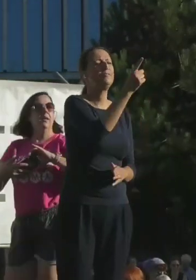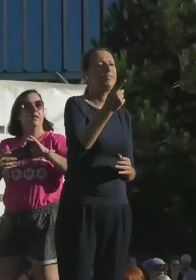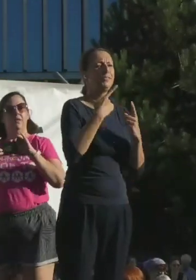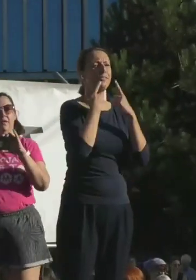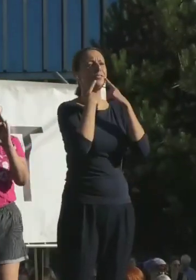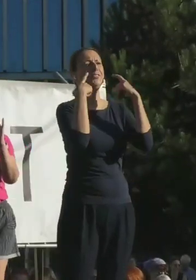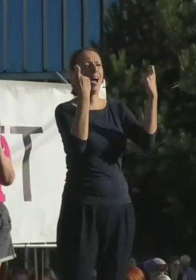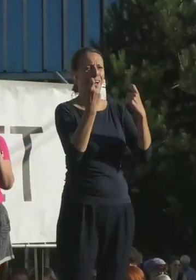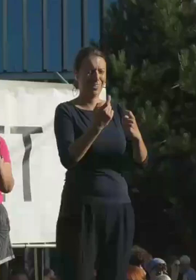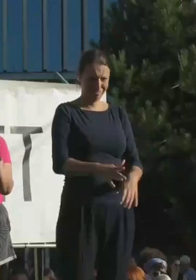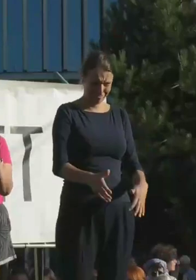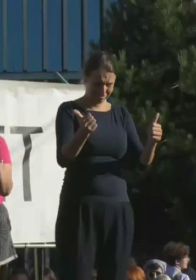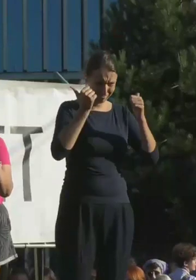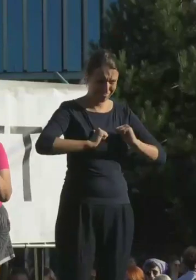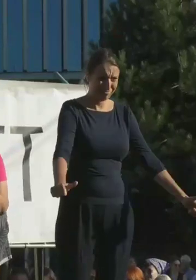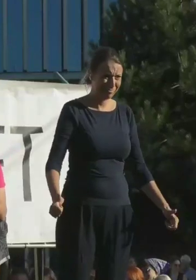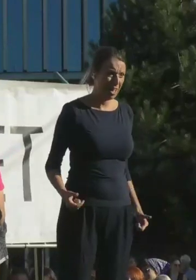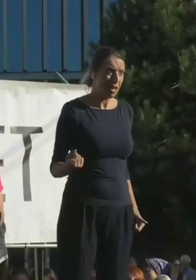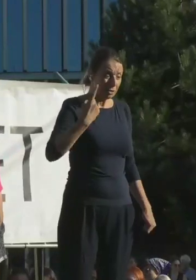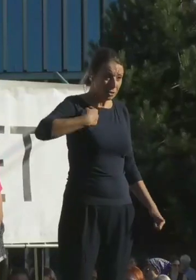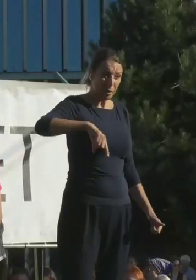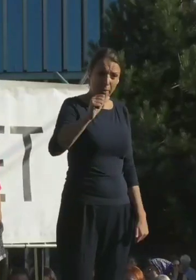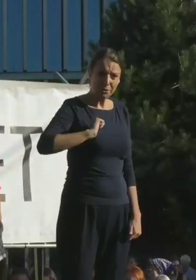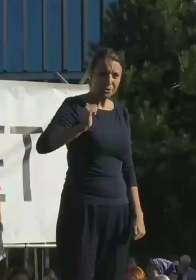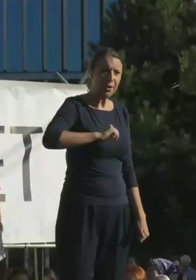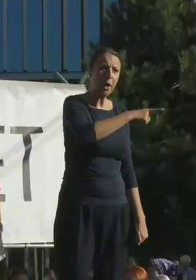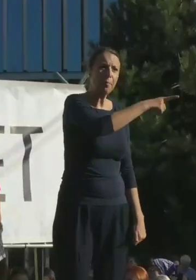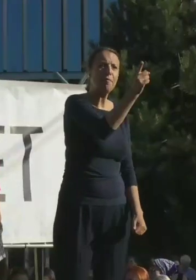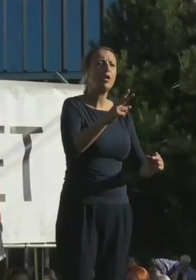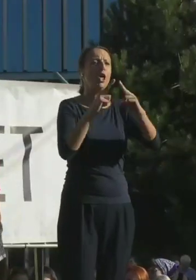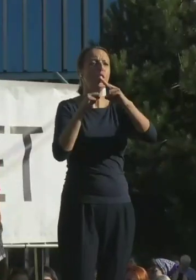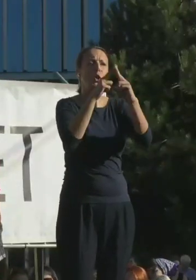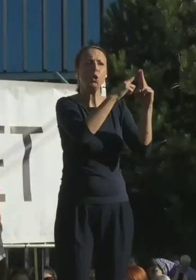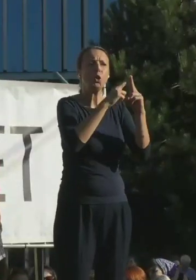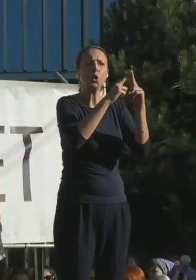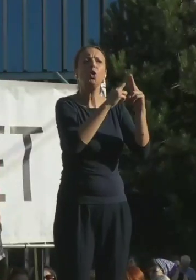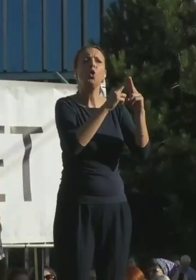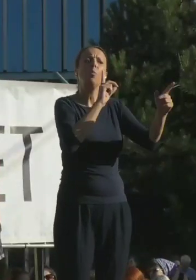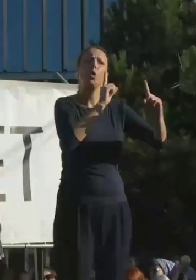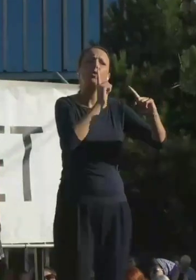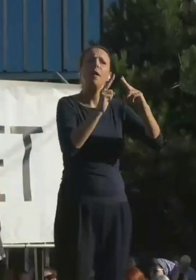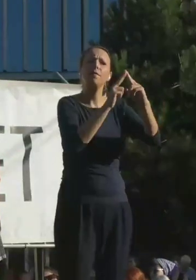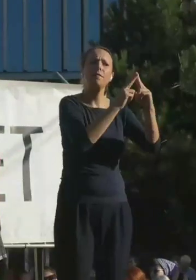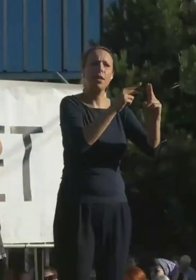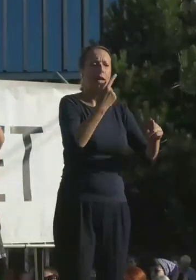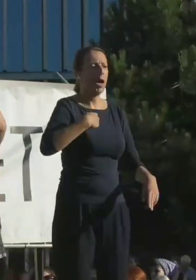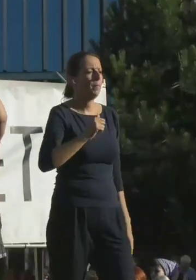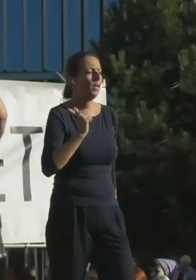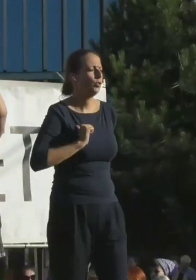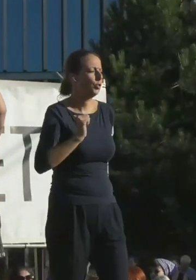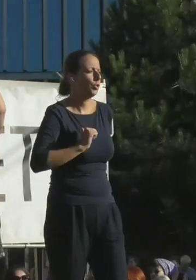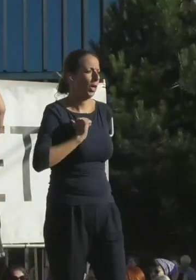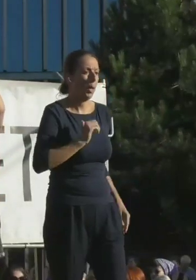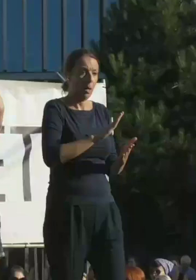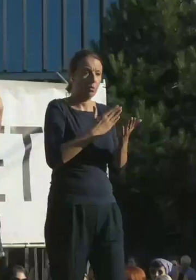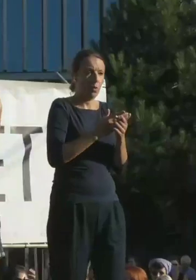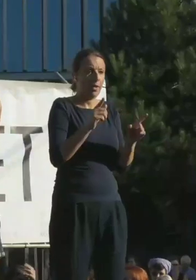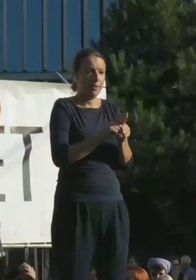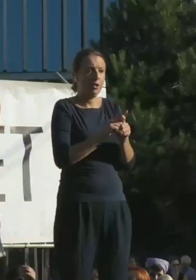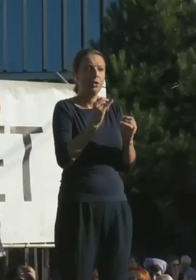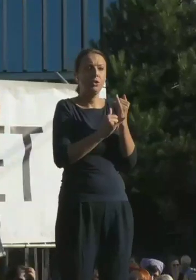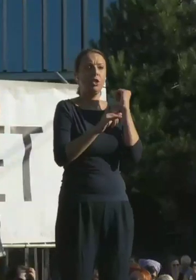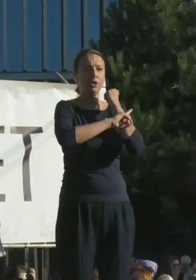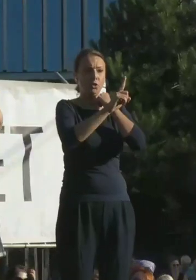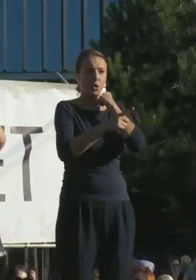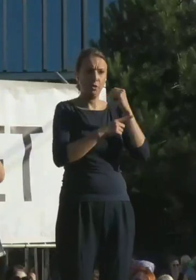że wy uważacie, że my czekamy, aż wy się dogadacie. Że my odkładamy pozytywny test ciążowy na bok